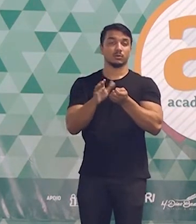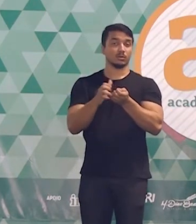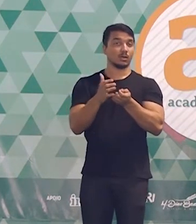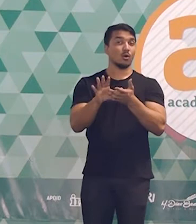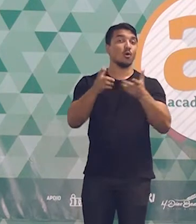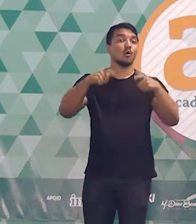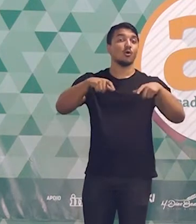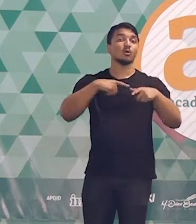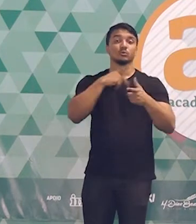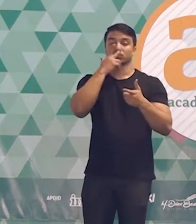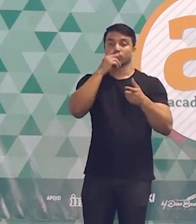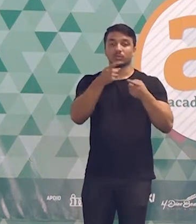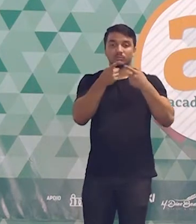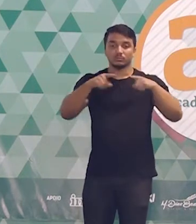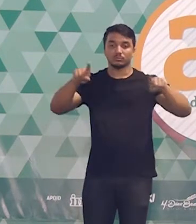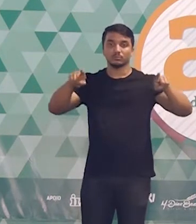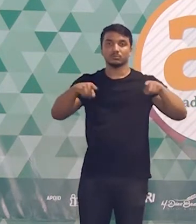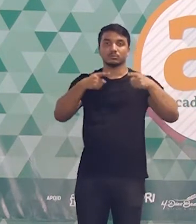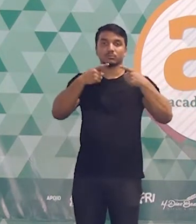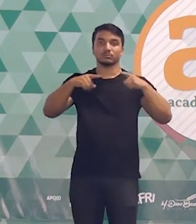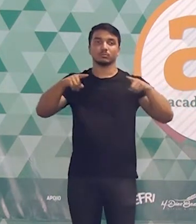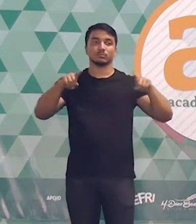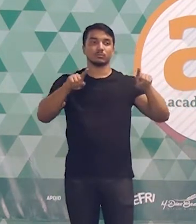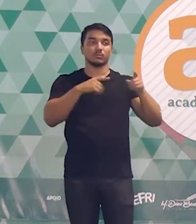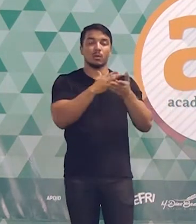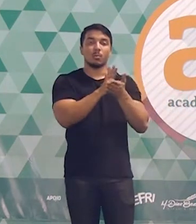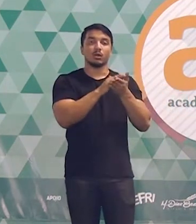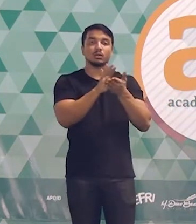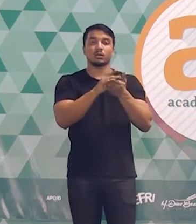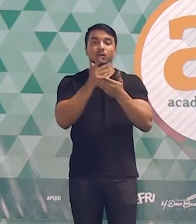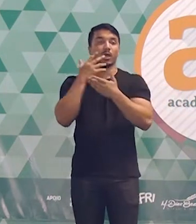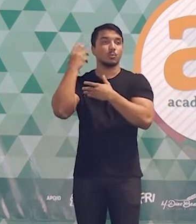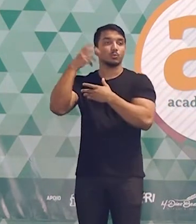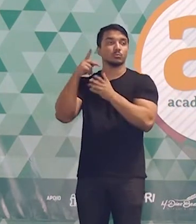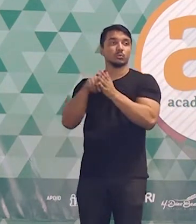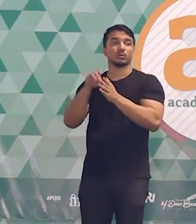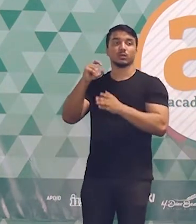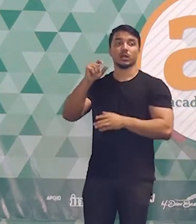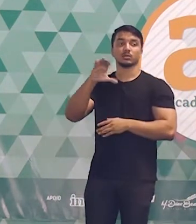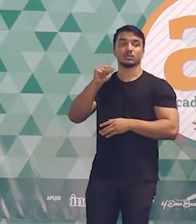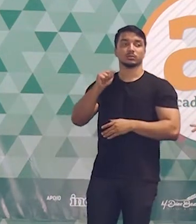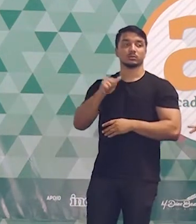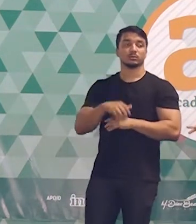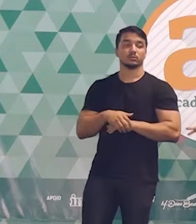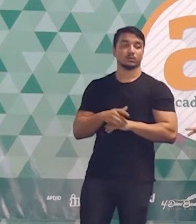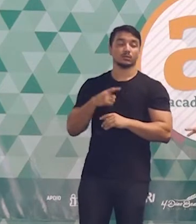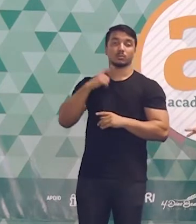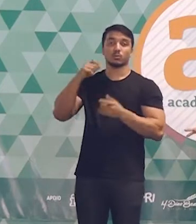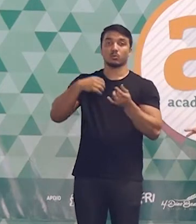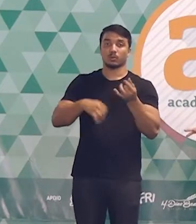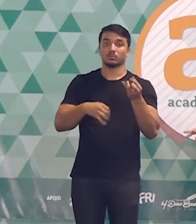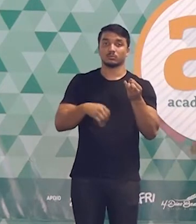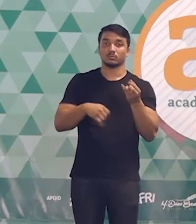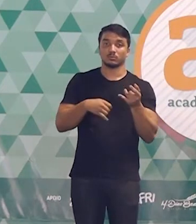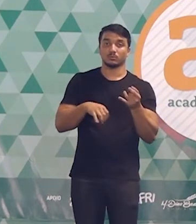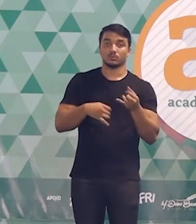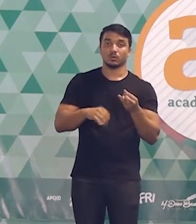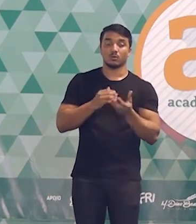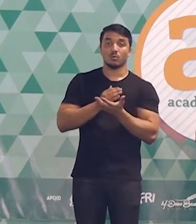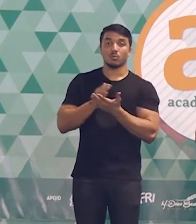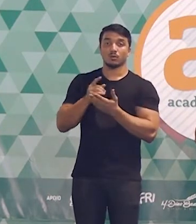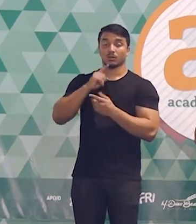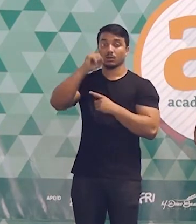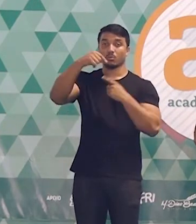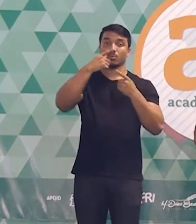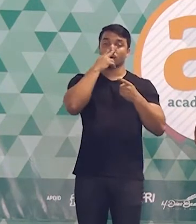no meio de uma orquestra de música clássica, e ali se ouve um cavaquinho, e bem ali